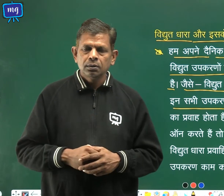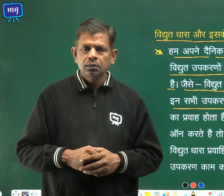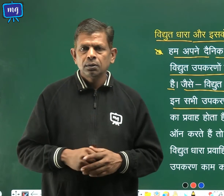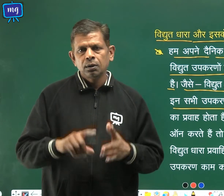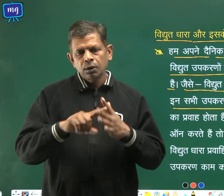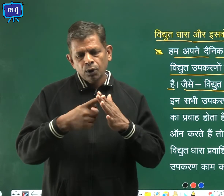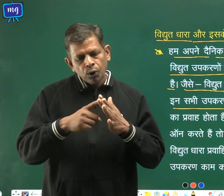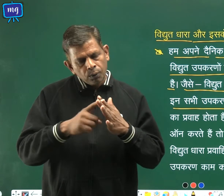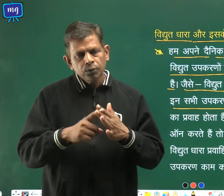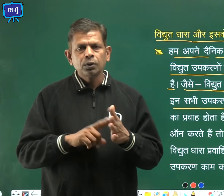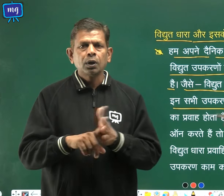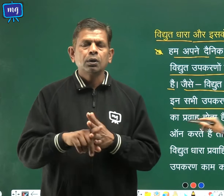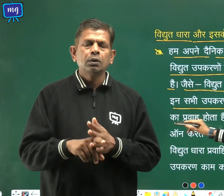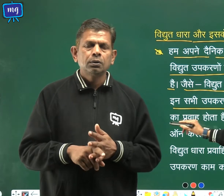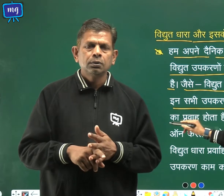विद्युत धारा का